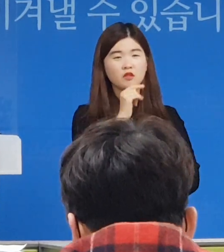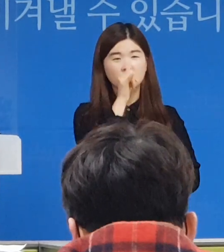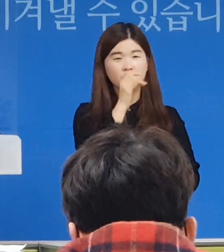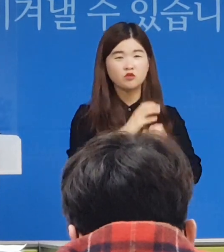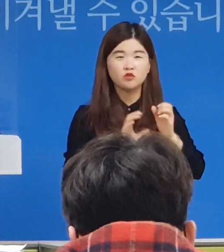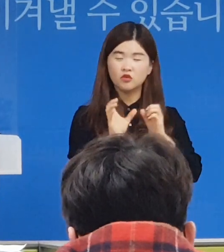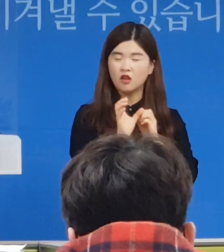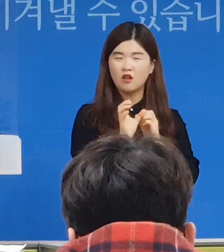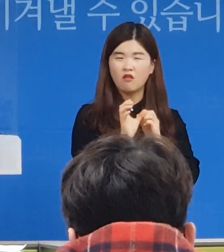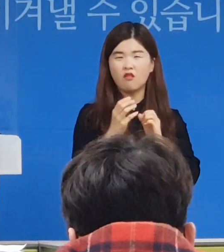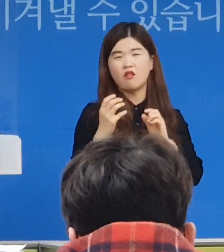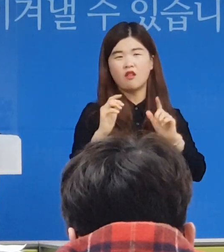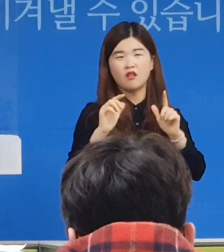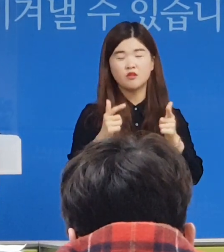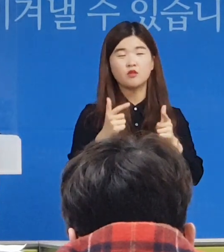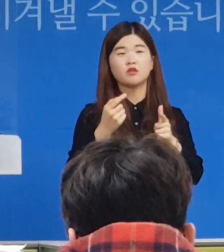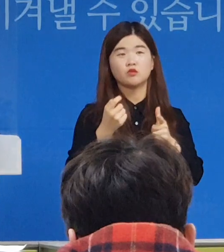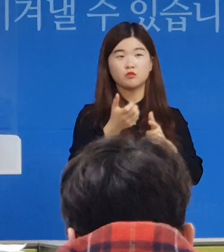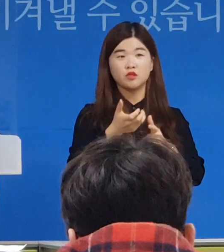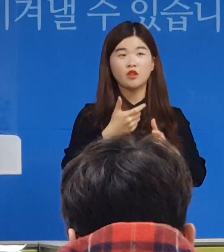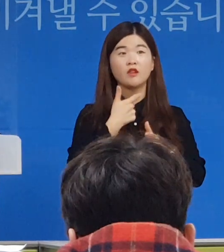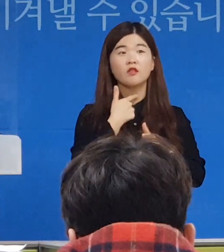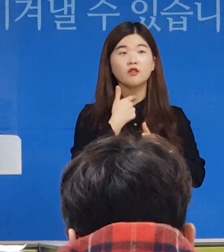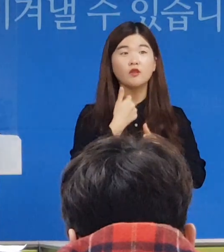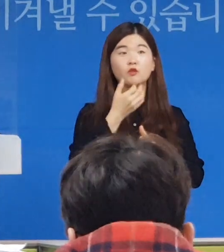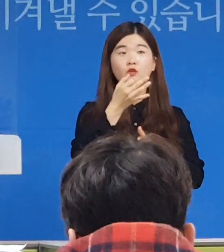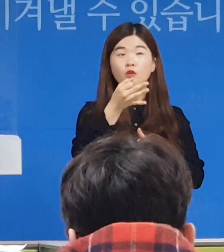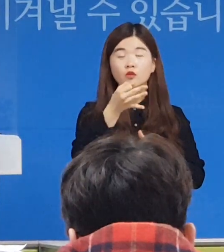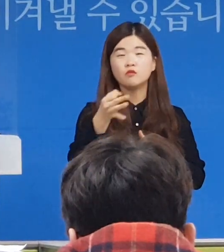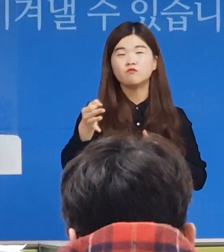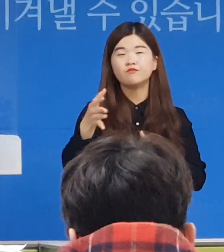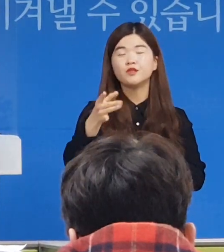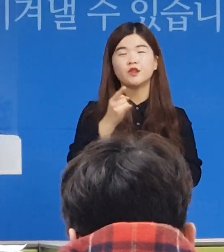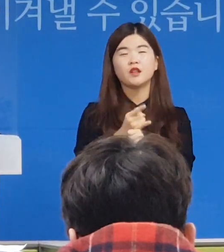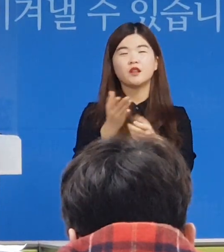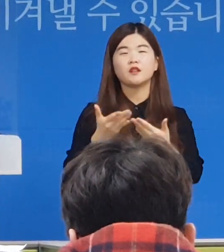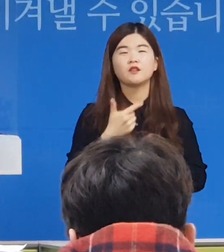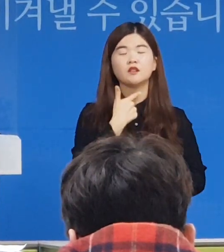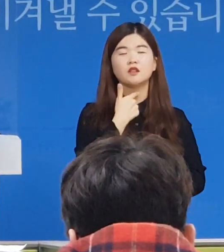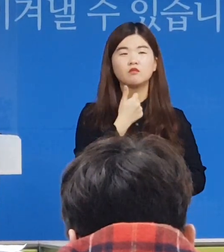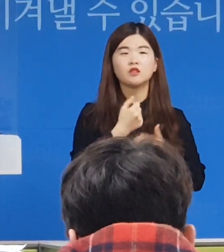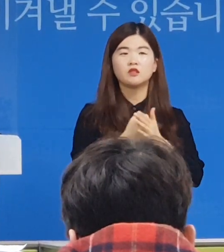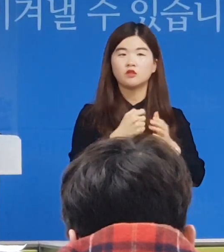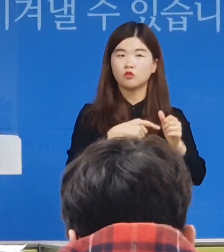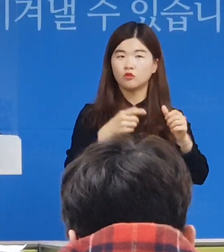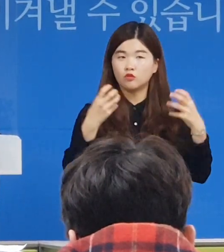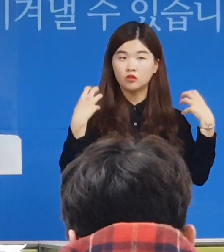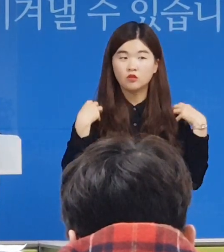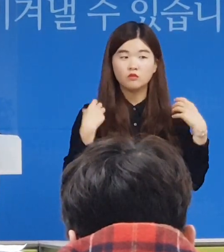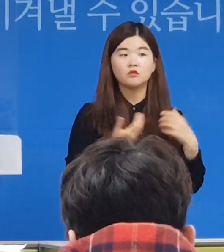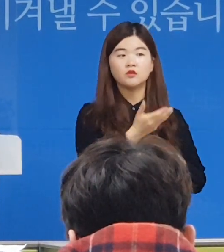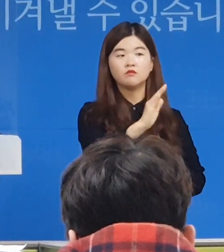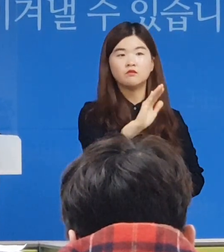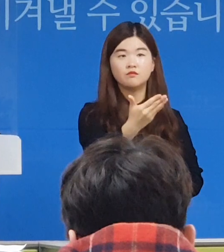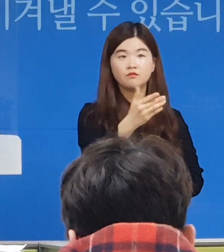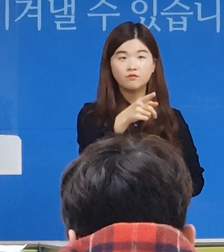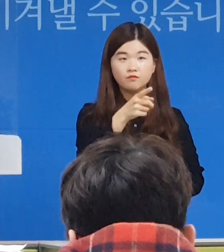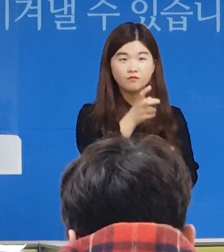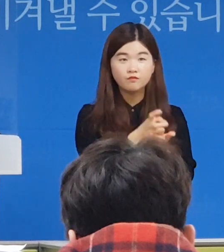추가로 부담하는 게 아니다. 종전에 해오던 거를 그 금액만큼 면제받기 때문에 해당된 금액을 교육청으로 보내면 된다. 이렇게